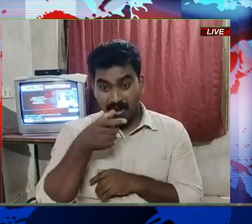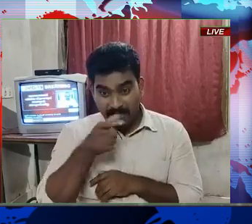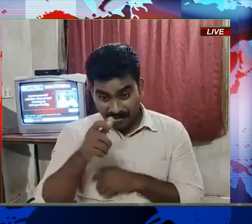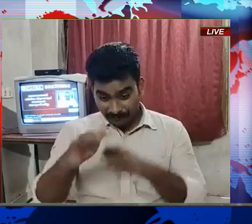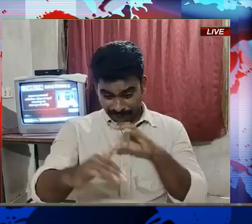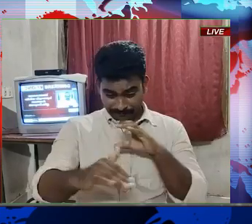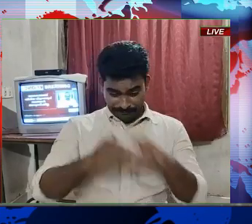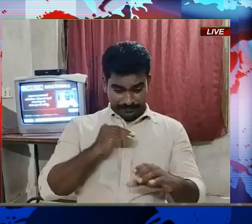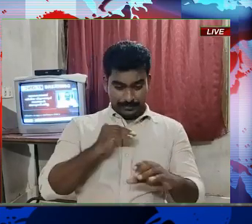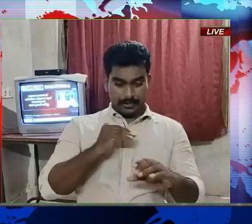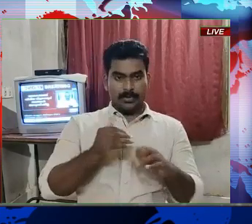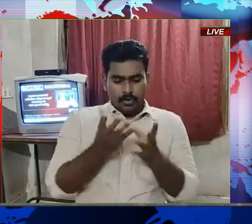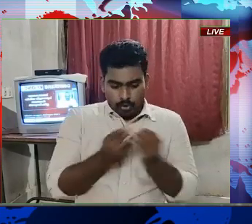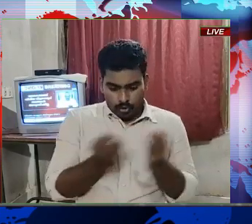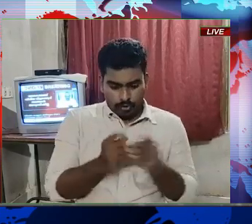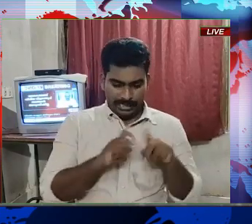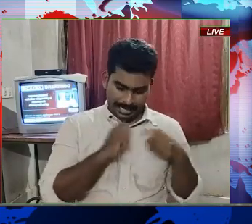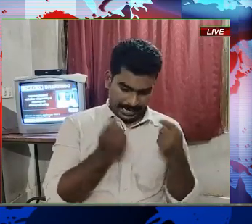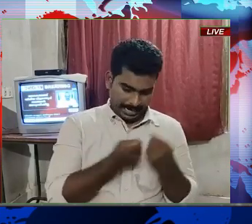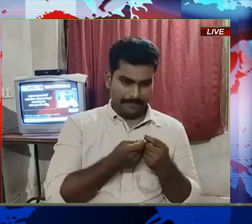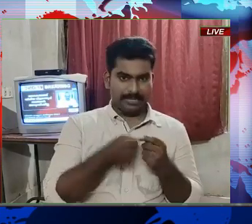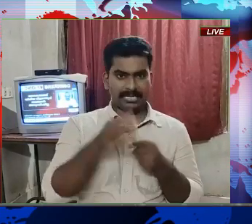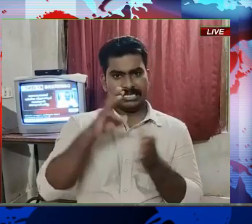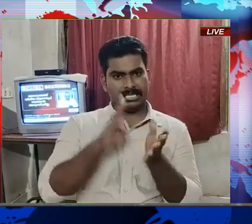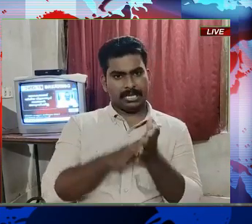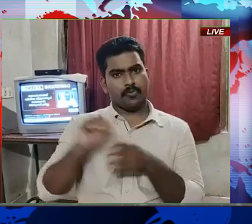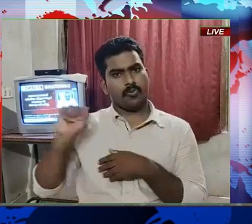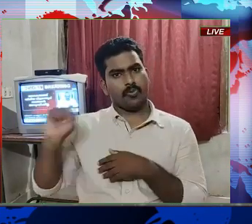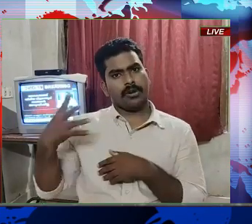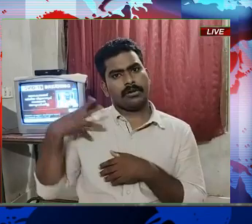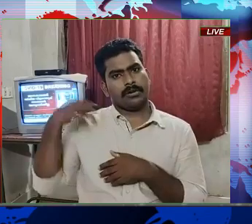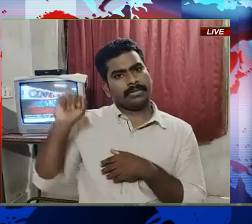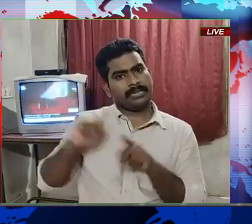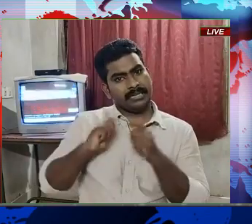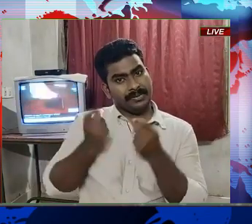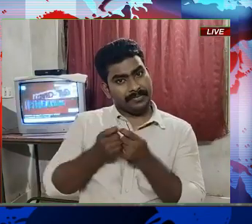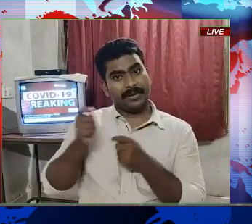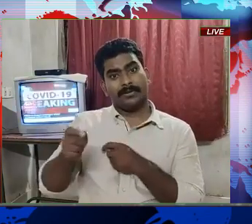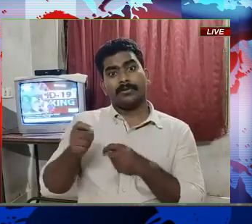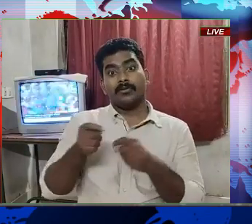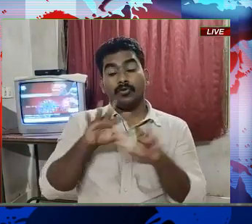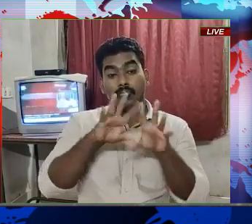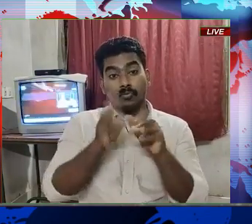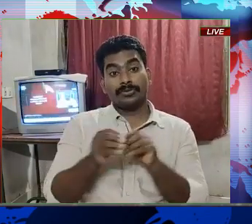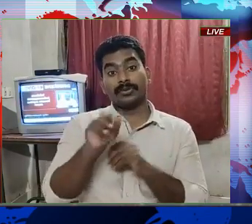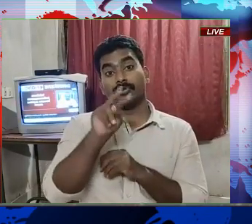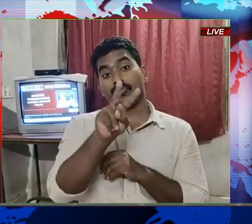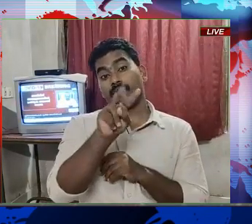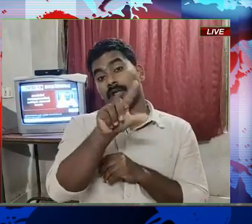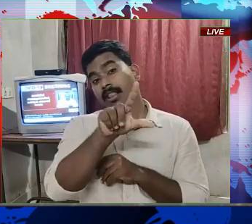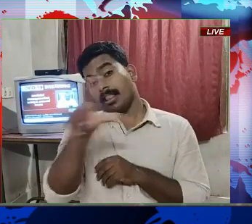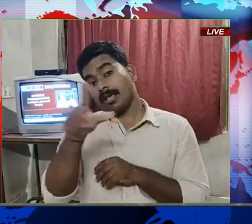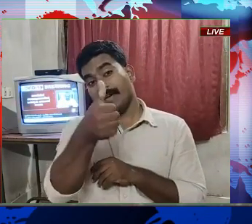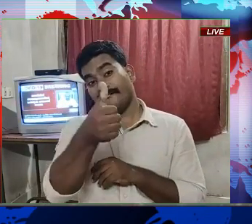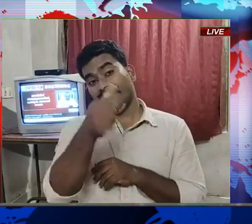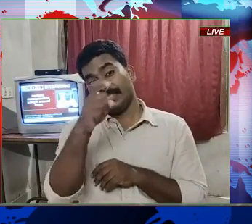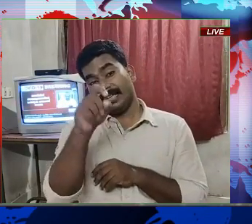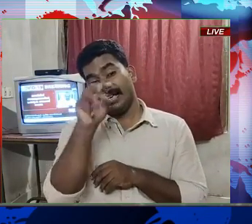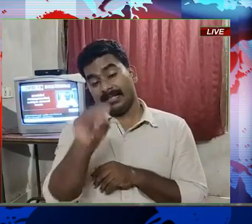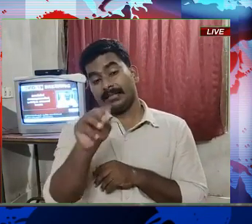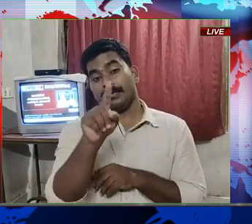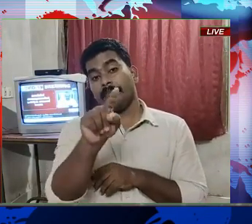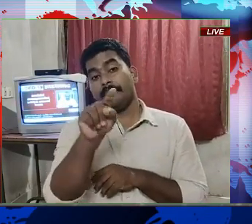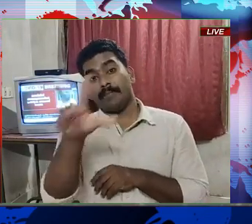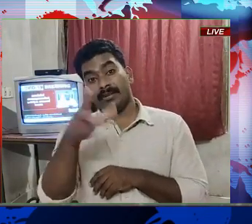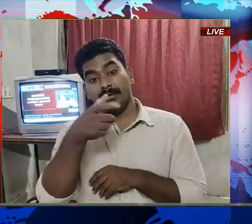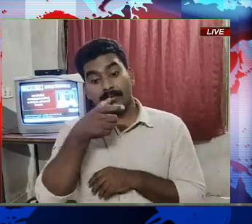ഇറങ്ങിപ്പോകുന്ന വാർത്തകൾ നാം കാണാനിടയായത്. അത്തരത്തിലുള്ള ചിത്രം ഇന്ന് ചില